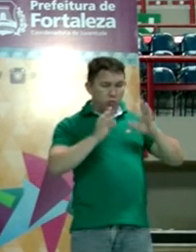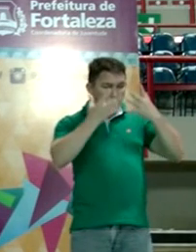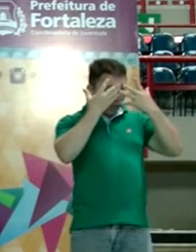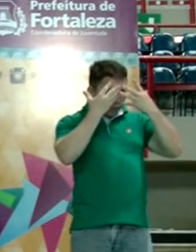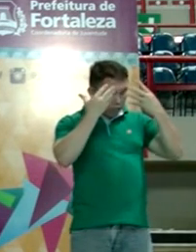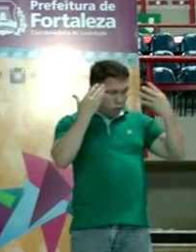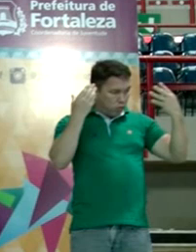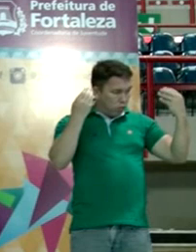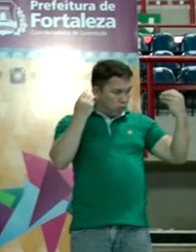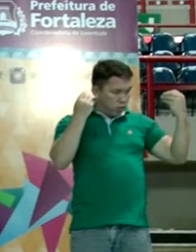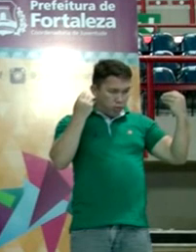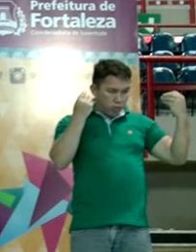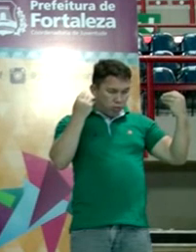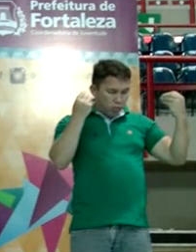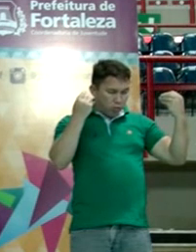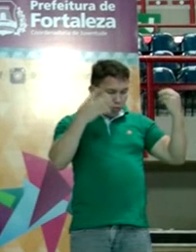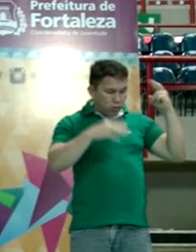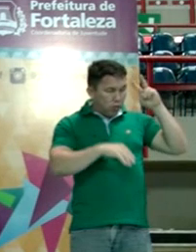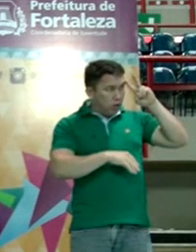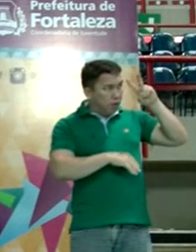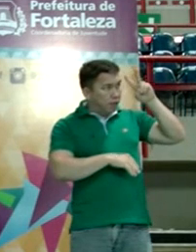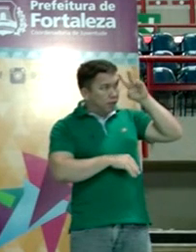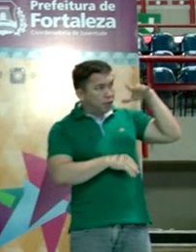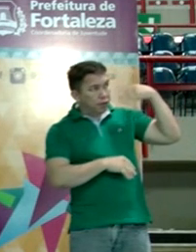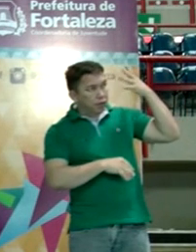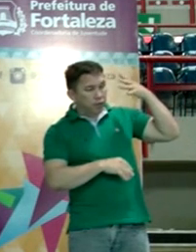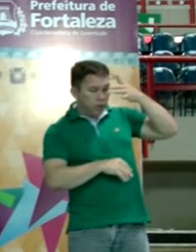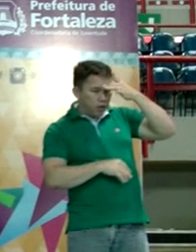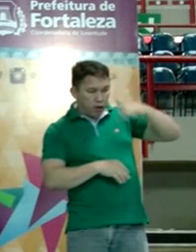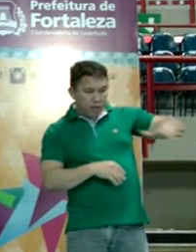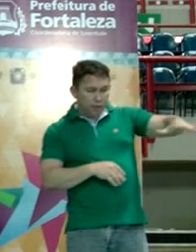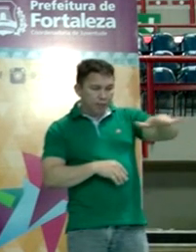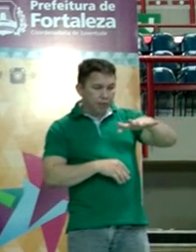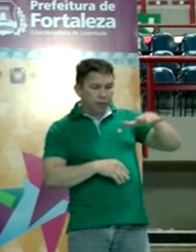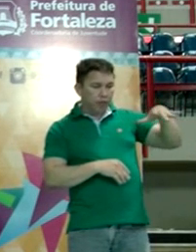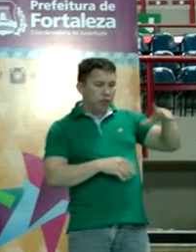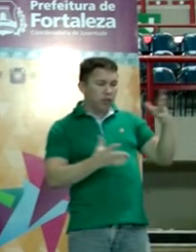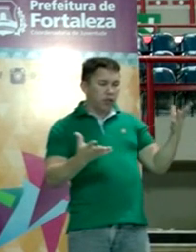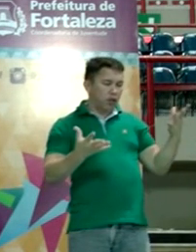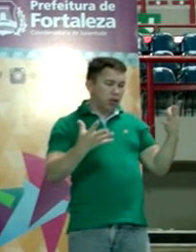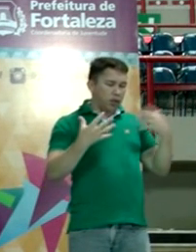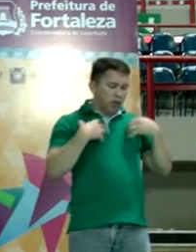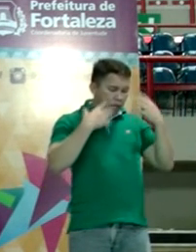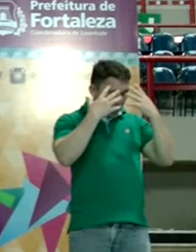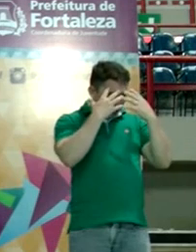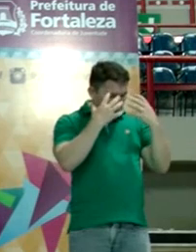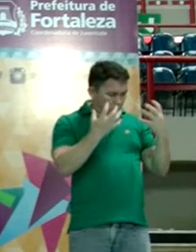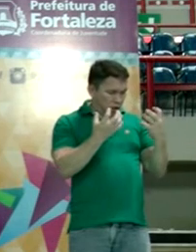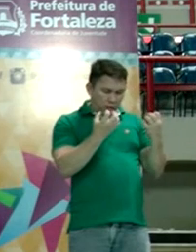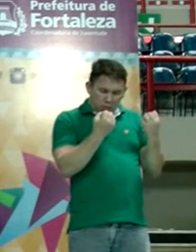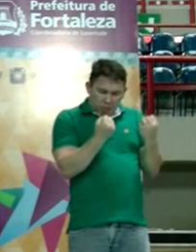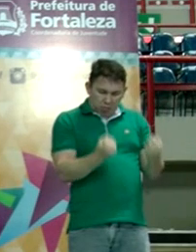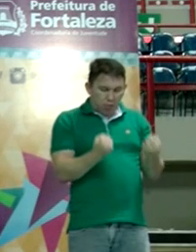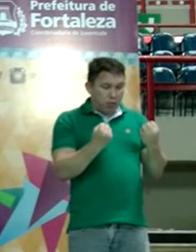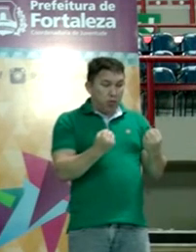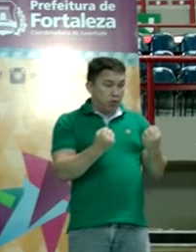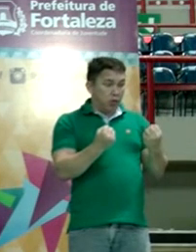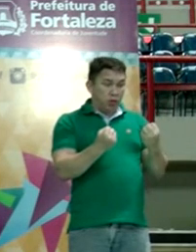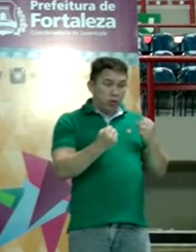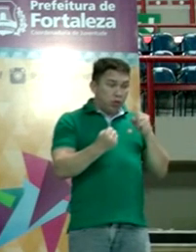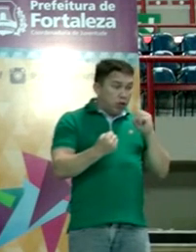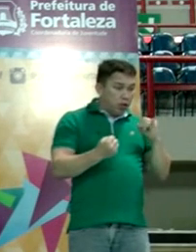esquecer e o rápido recordar da música de massas é a desconcentração. Se os